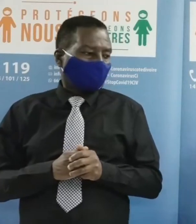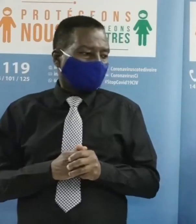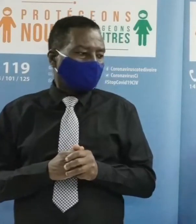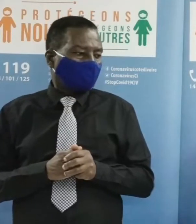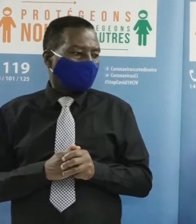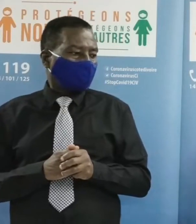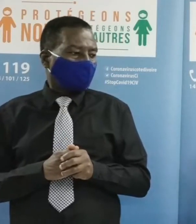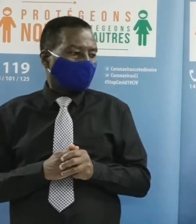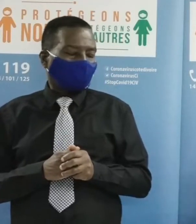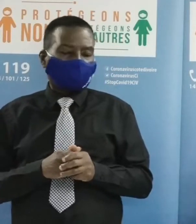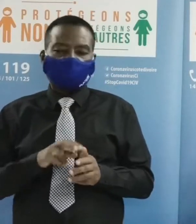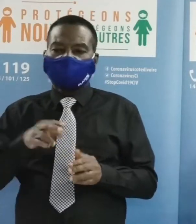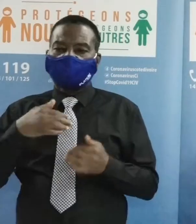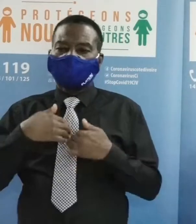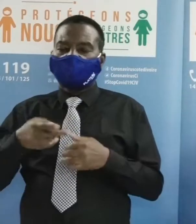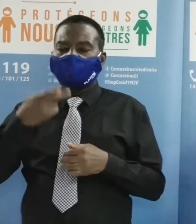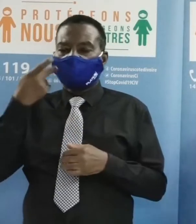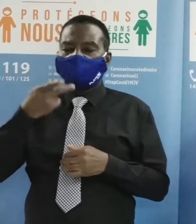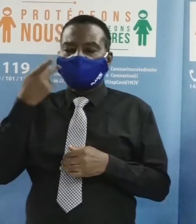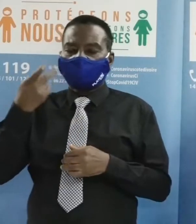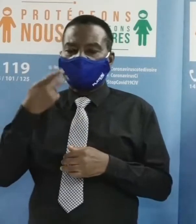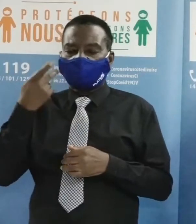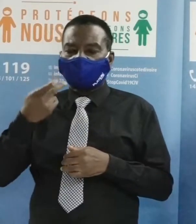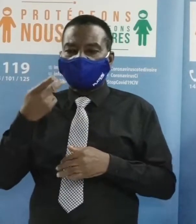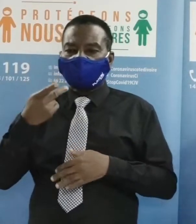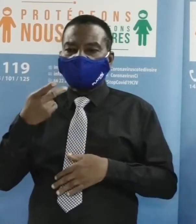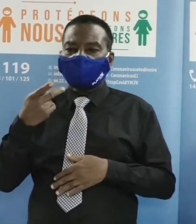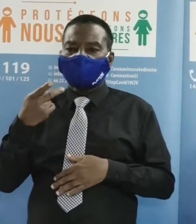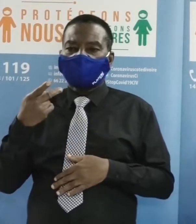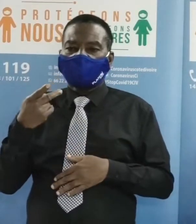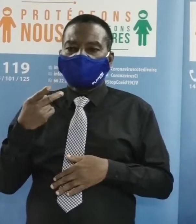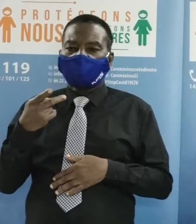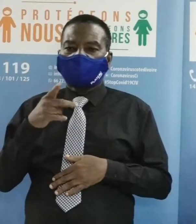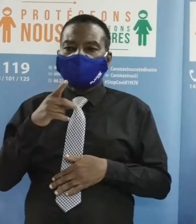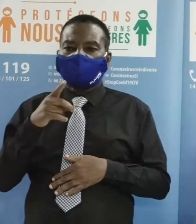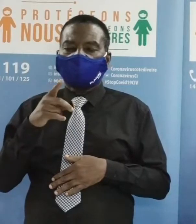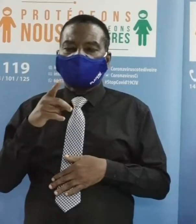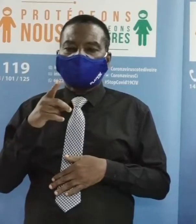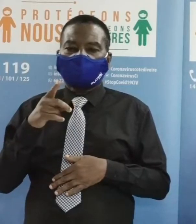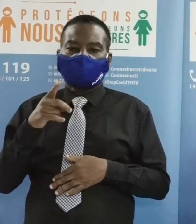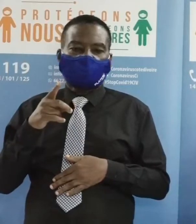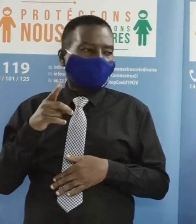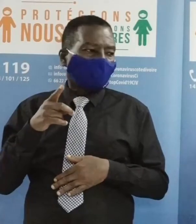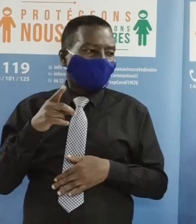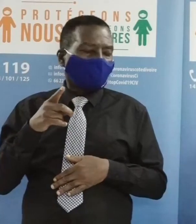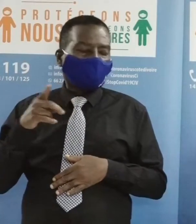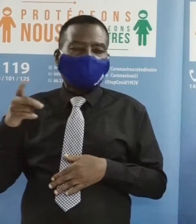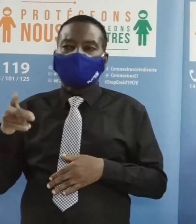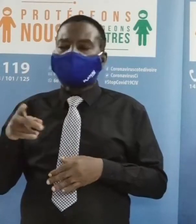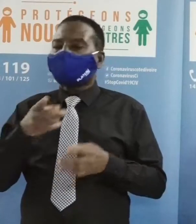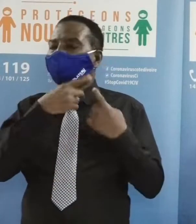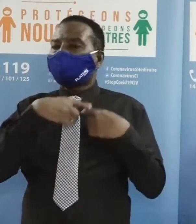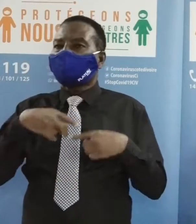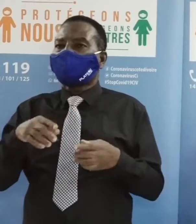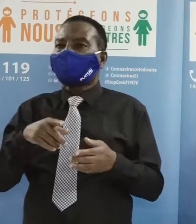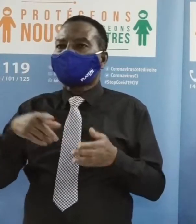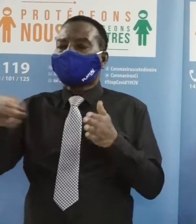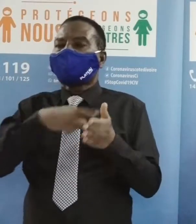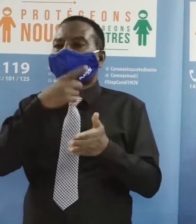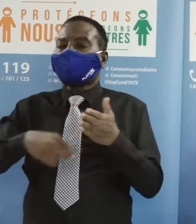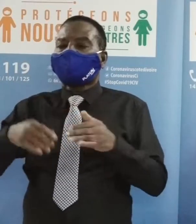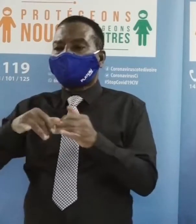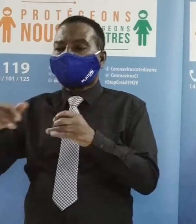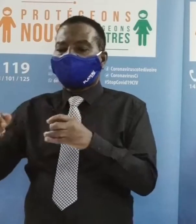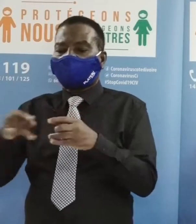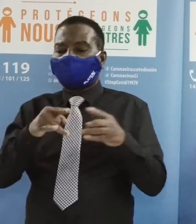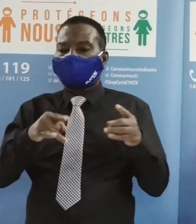vous avez parlé donc depuis l'arrivée les variétés et ce qui se passe hs